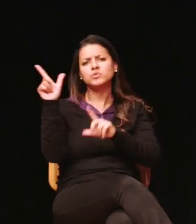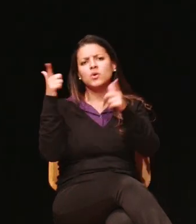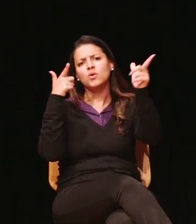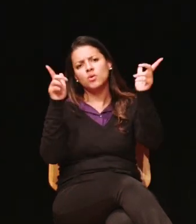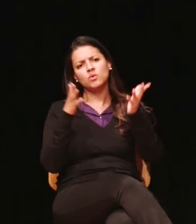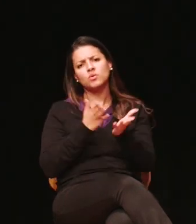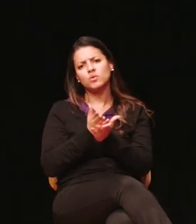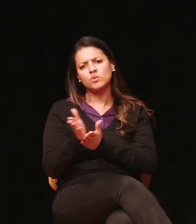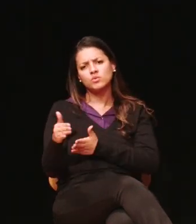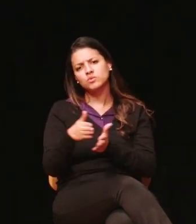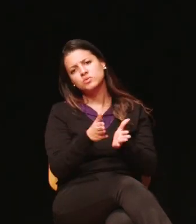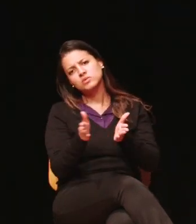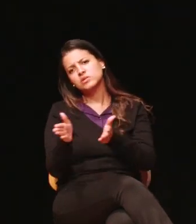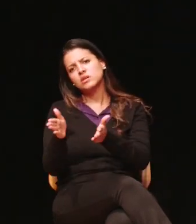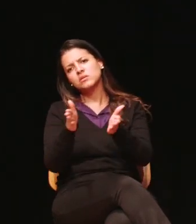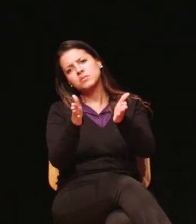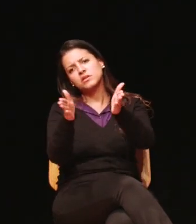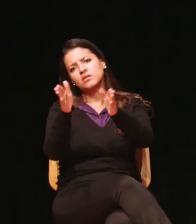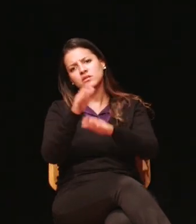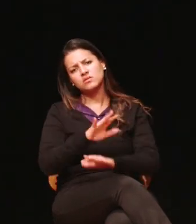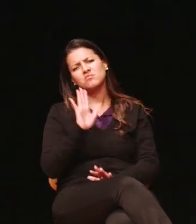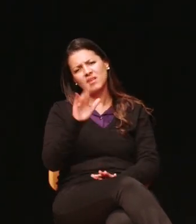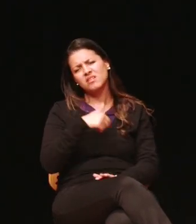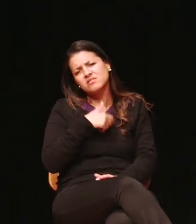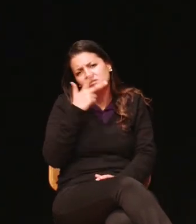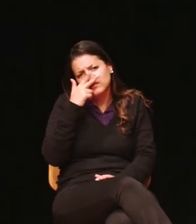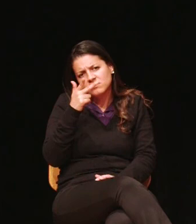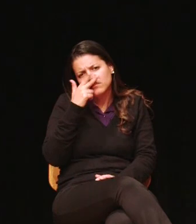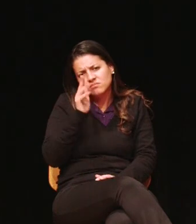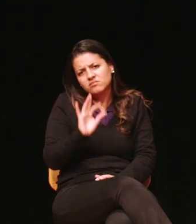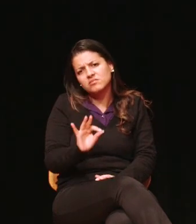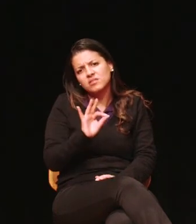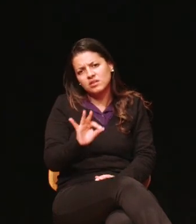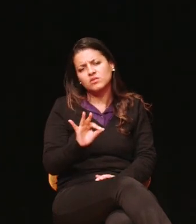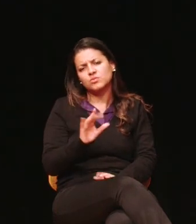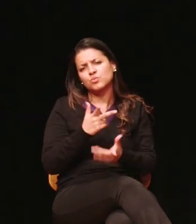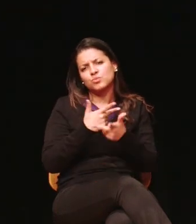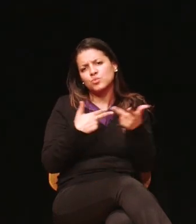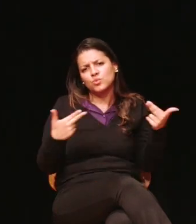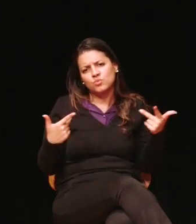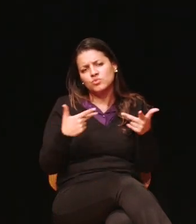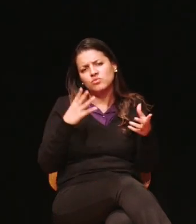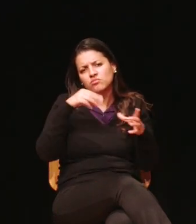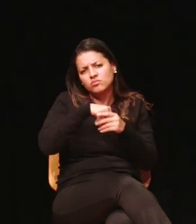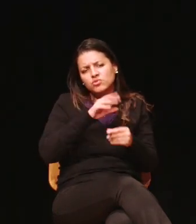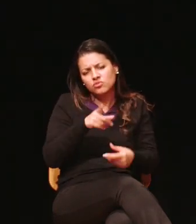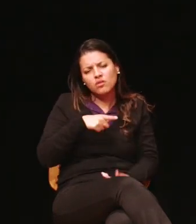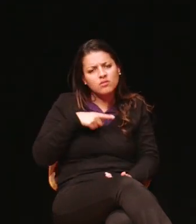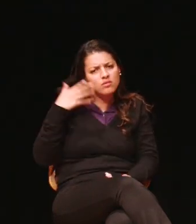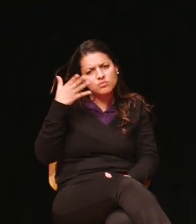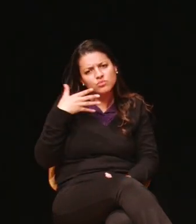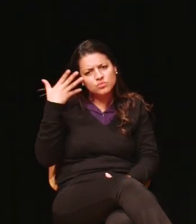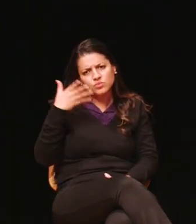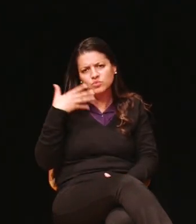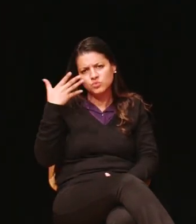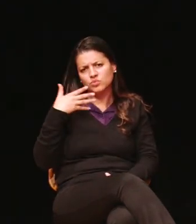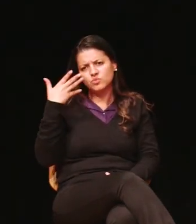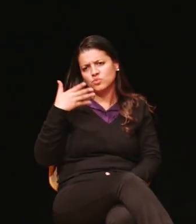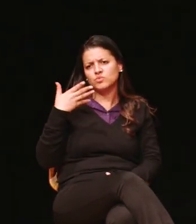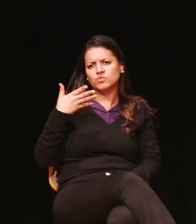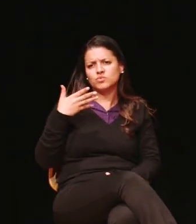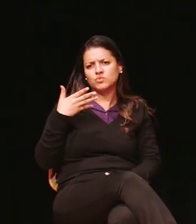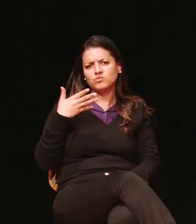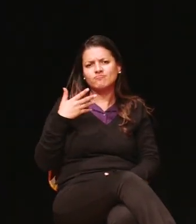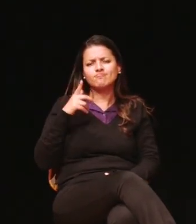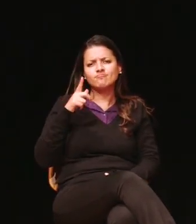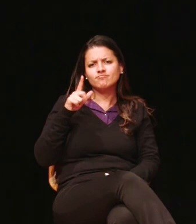caminhos nessa questão, mas eu acho que o objeto ele já tem um discurso dele. Cioè, é